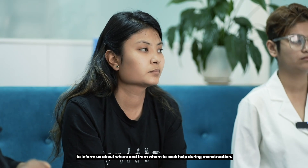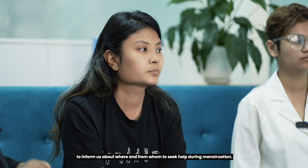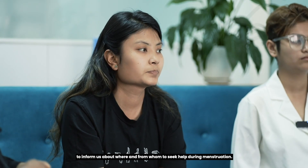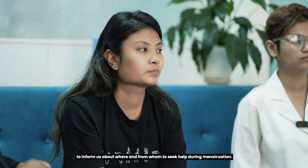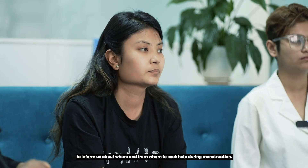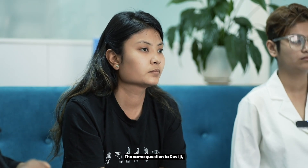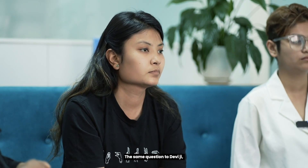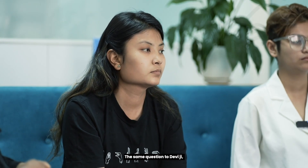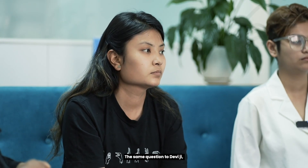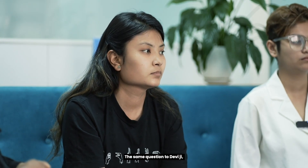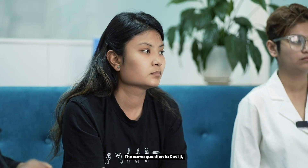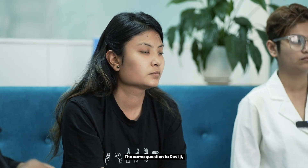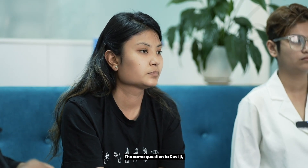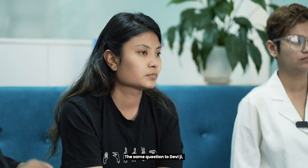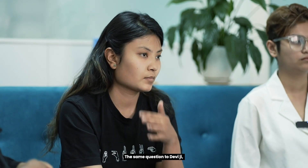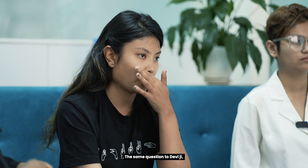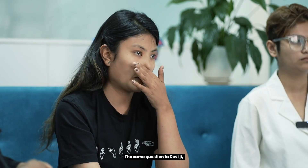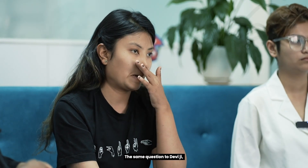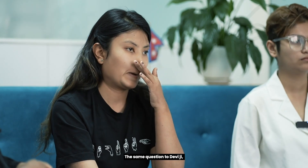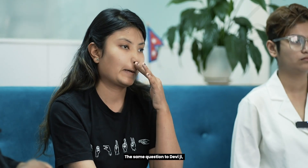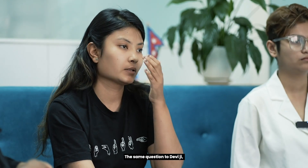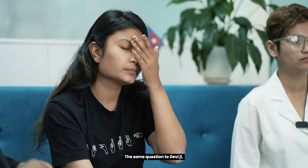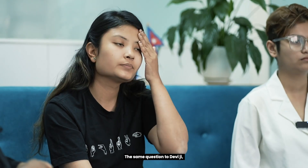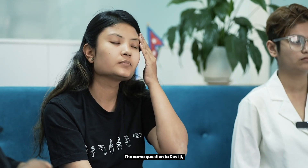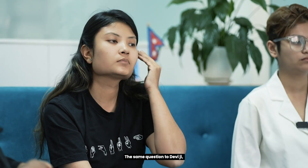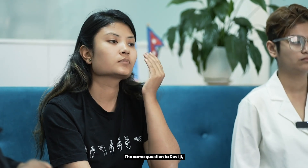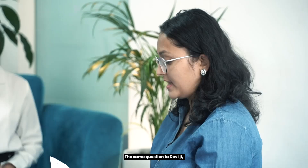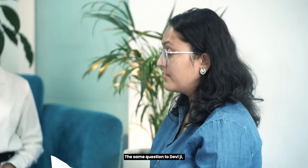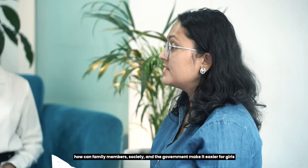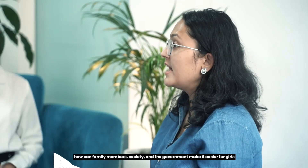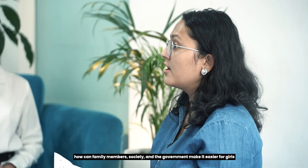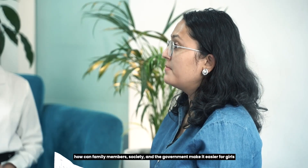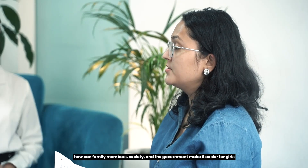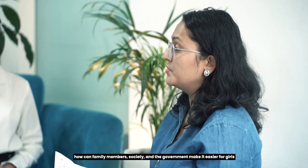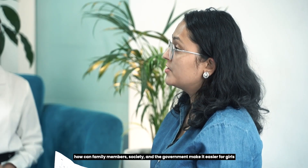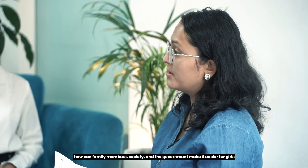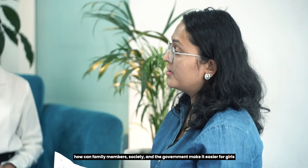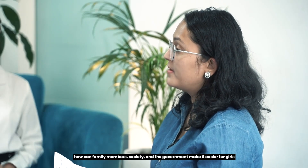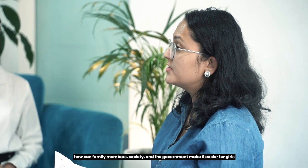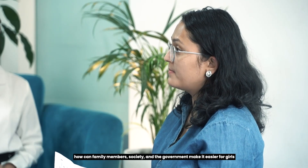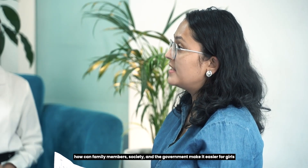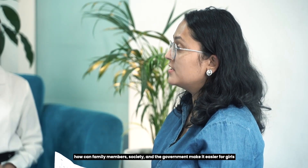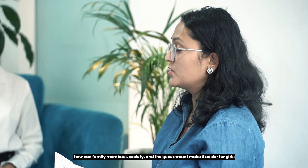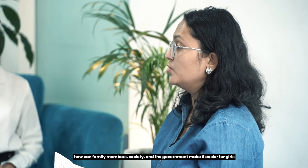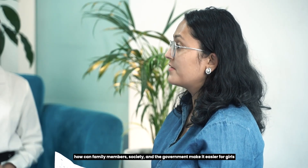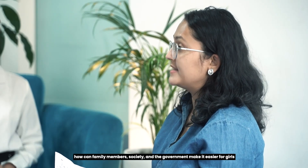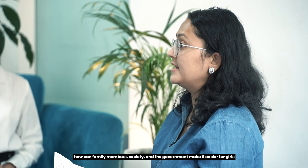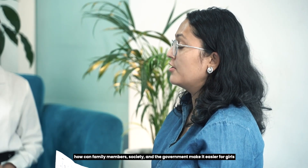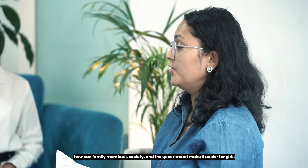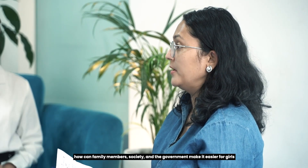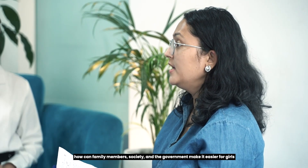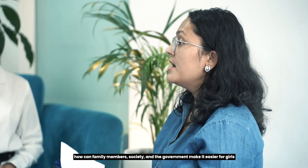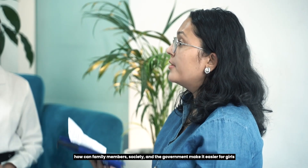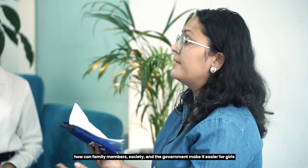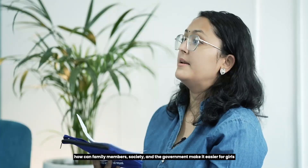चाहिँ भयो भने राम्रो हुन्छ. यही प्रश्न चाहिँ हाम्रो देवीजीलाई पनि मैले सोध्न चाहेँ, कस्ता खालका अभ्यासहरू चाहिँ घर परिवार समाज स्कुल